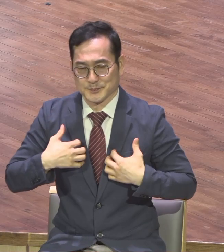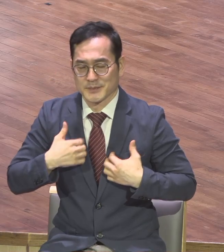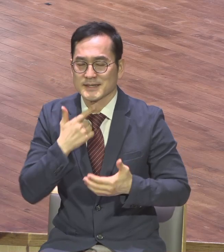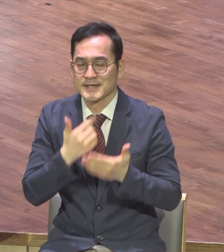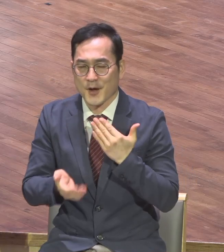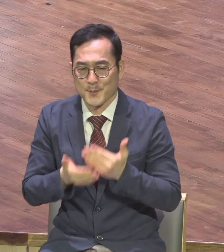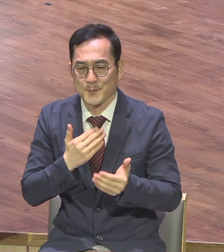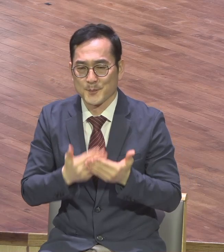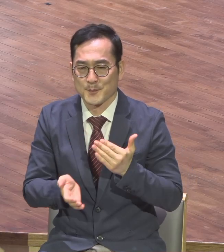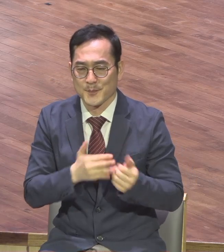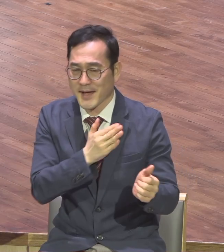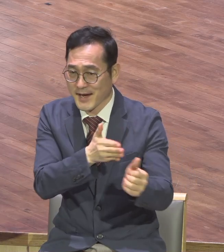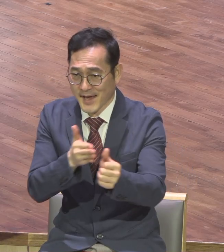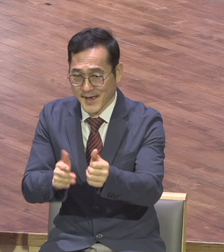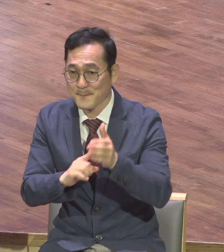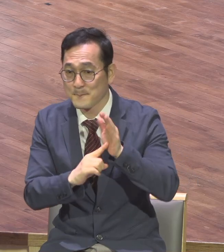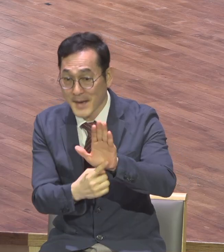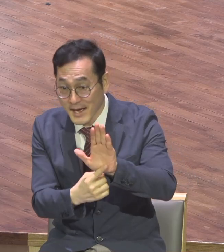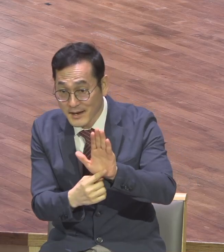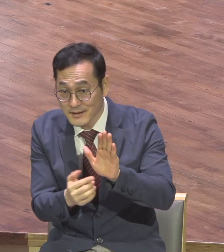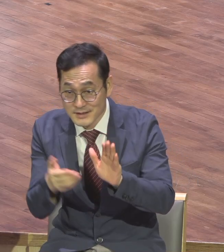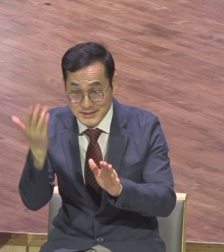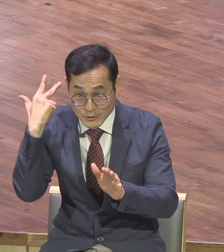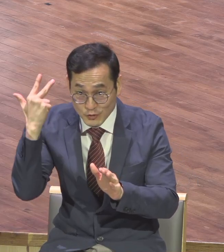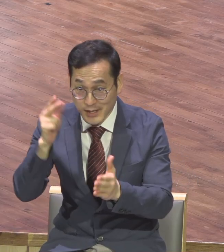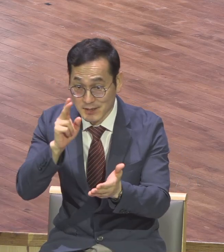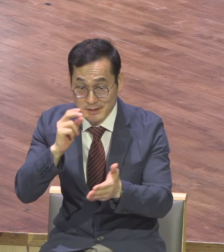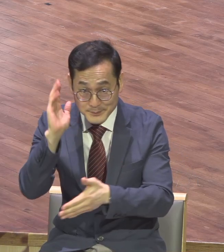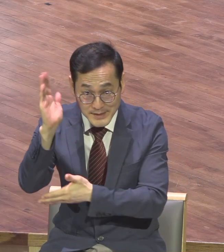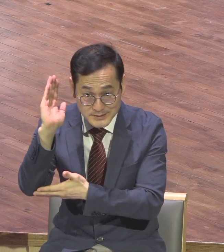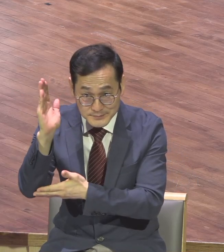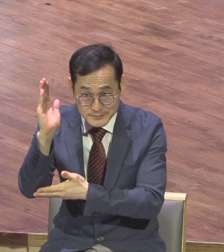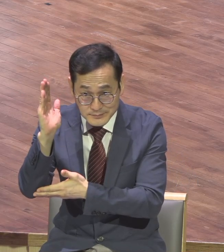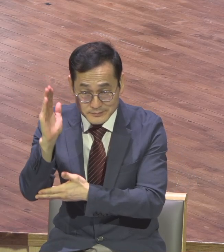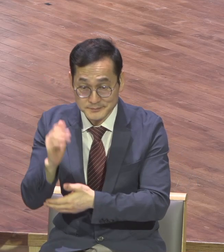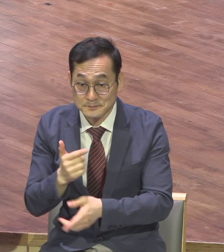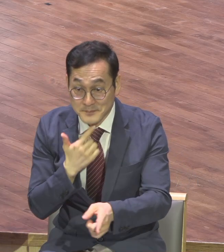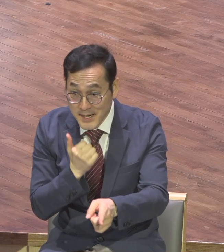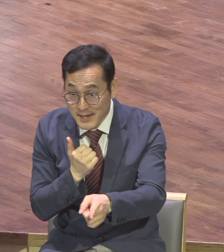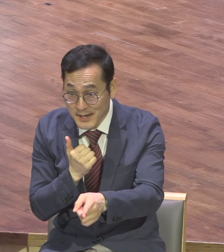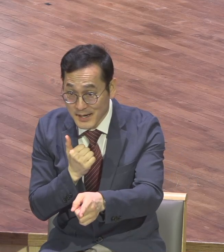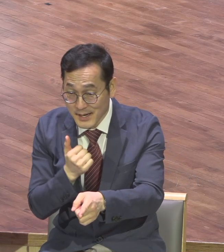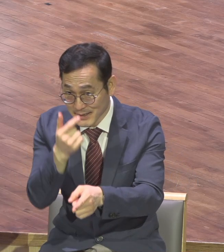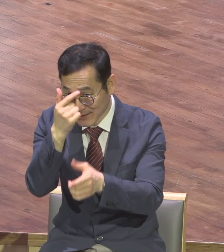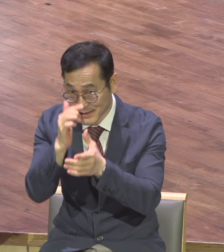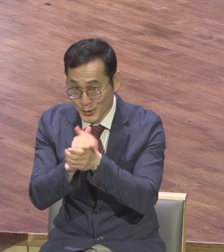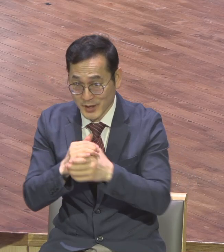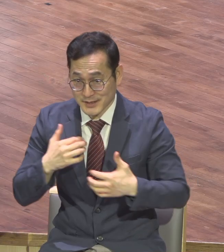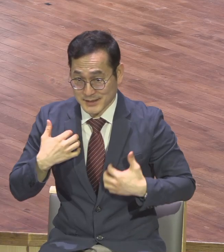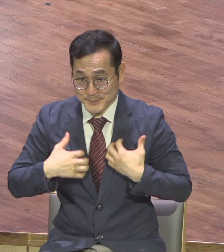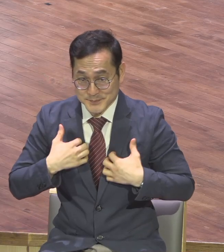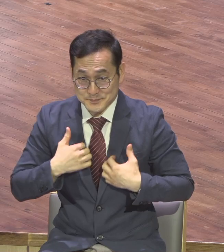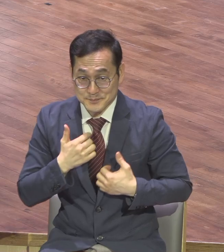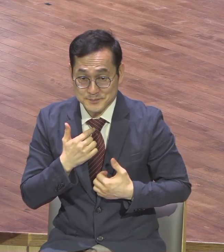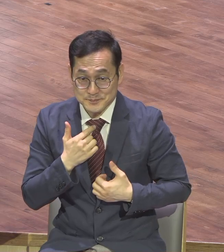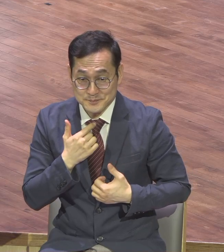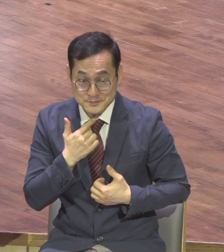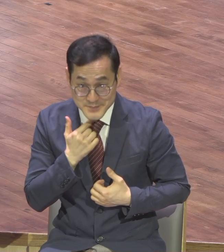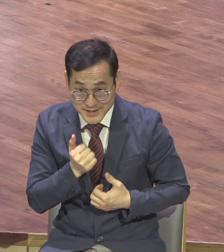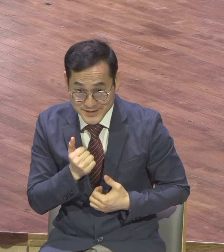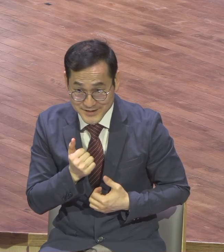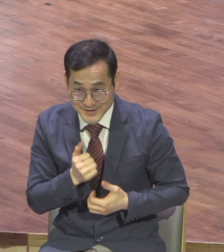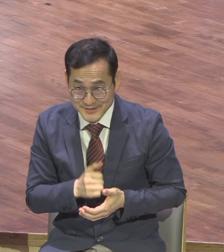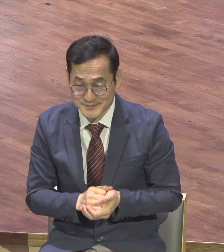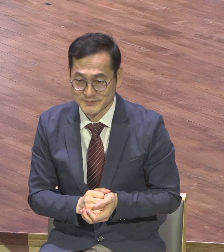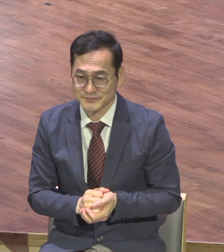동안이라도 기도의 기쁨을 체험했습니까? 자, 하나님을 사용하지 말고